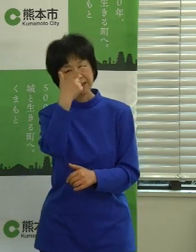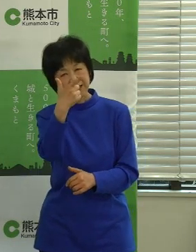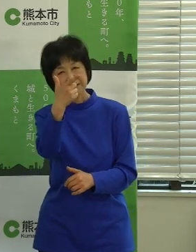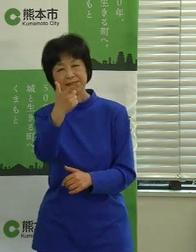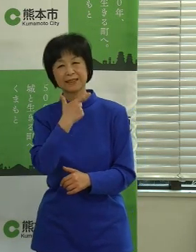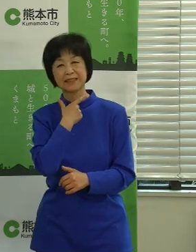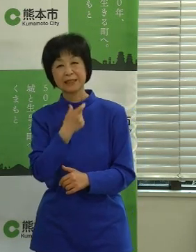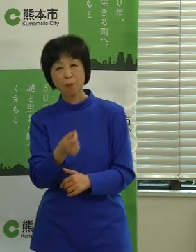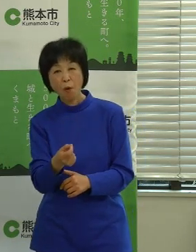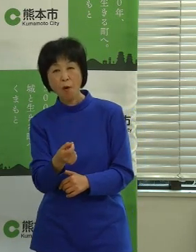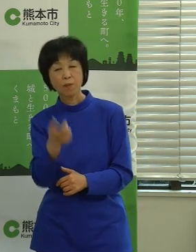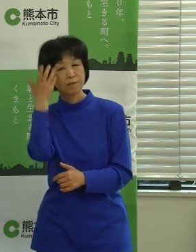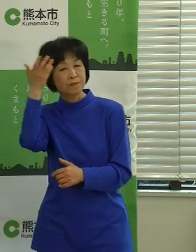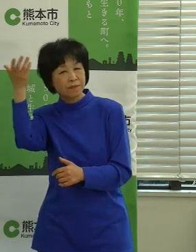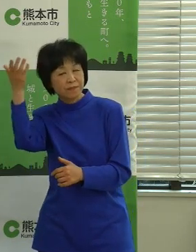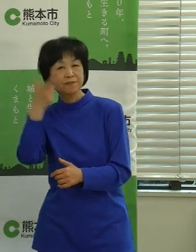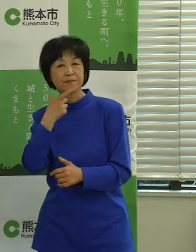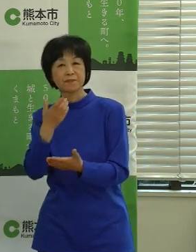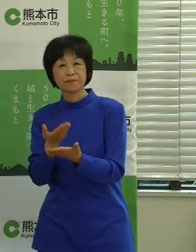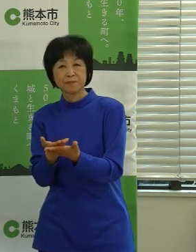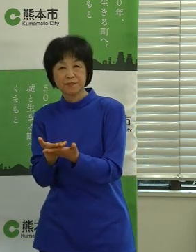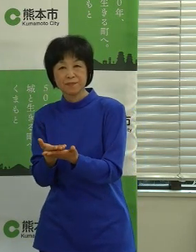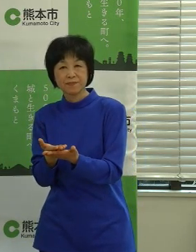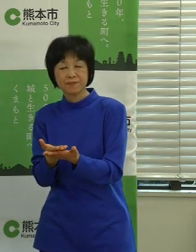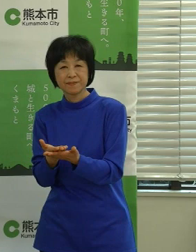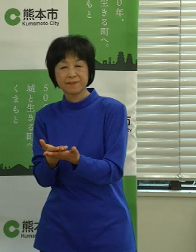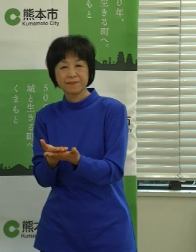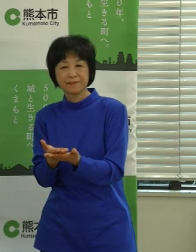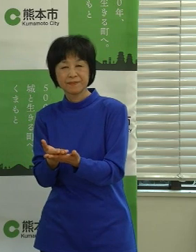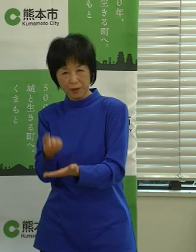常に重要だなというふうに思いました。